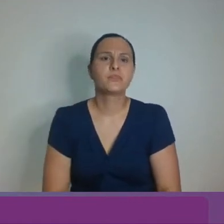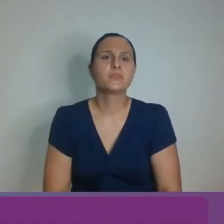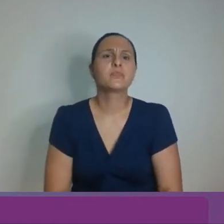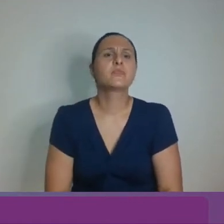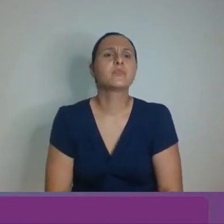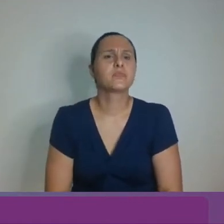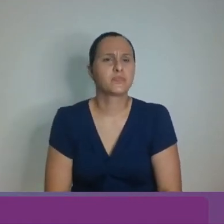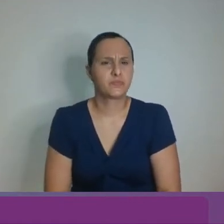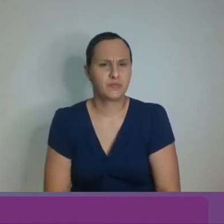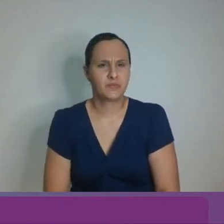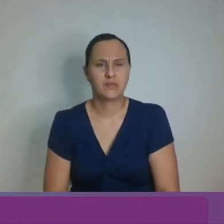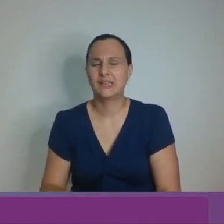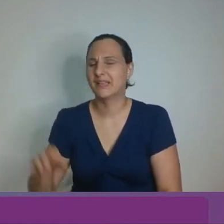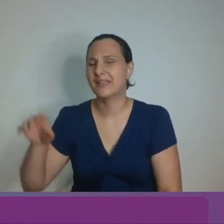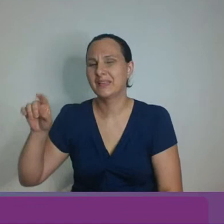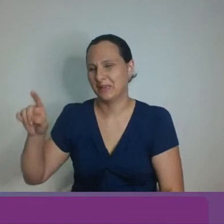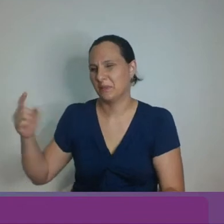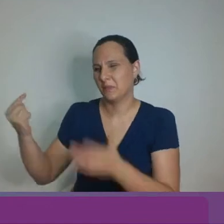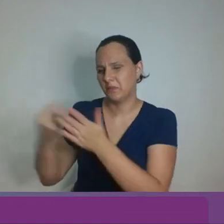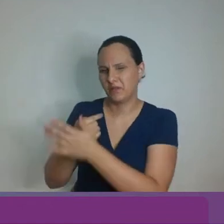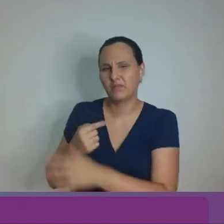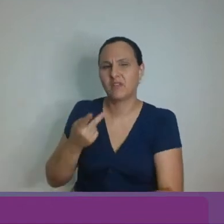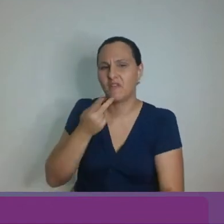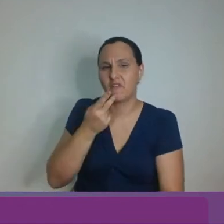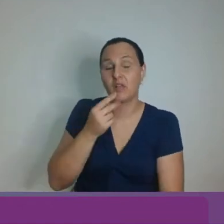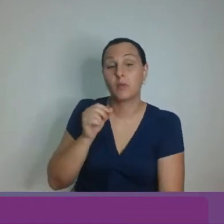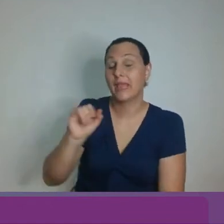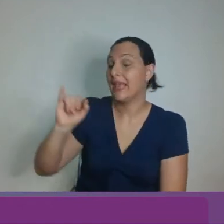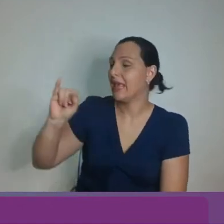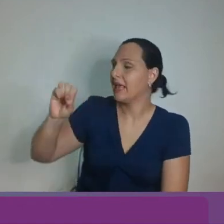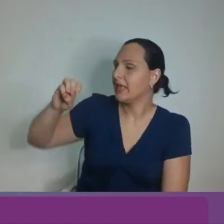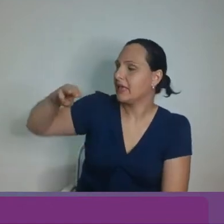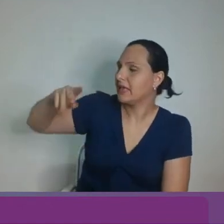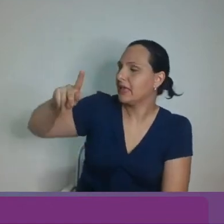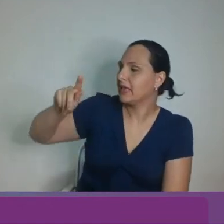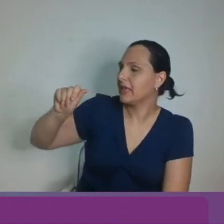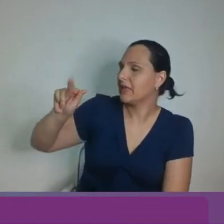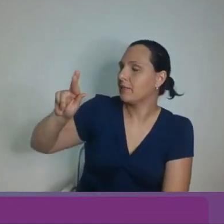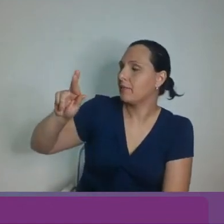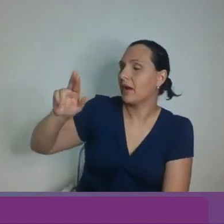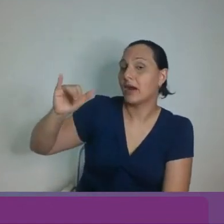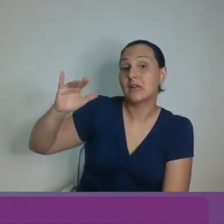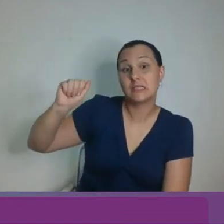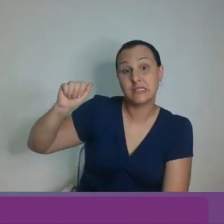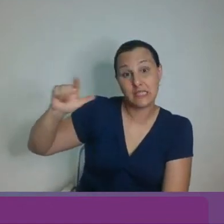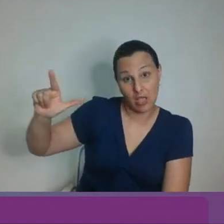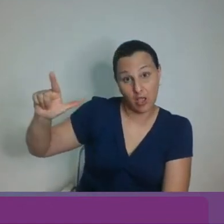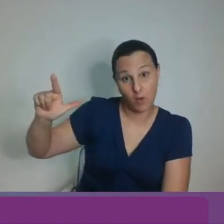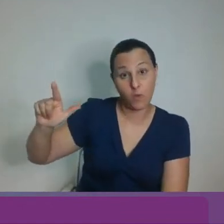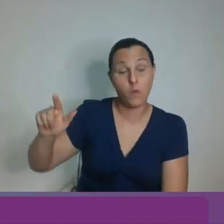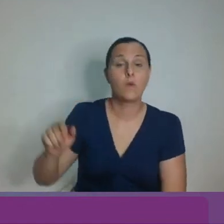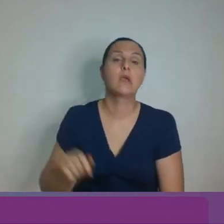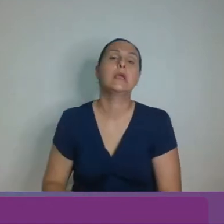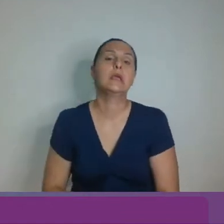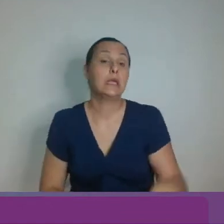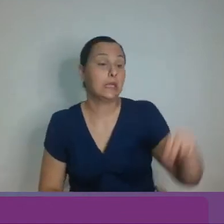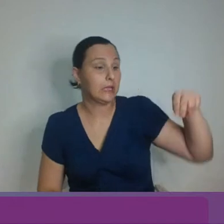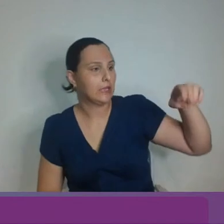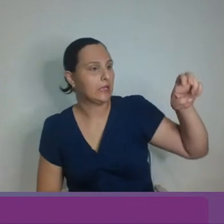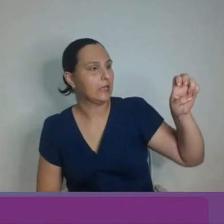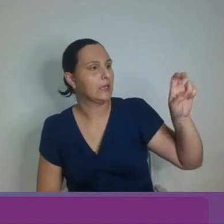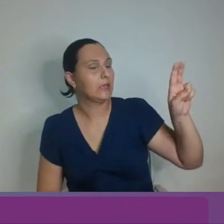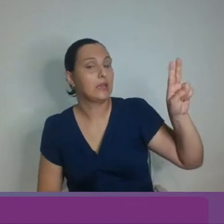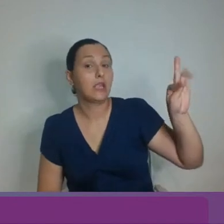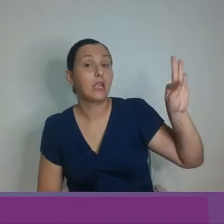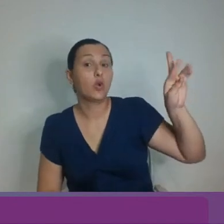diferentes. Imparcialidade significa não se envolver no que você está interpretando. Neutralidade